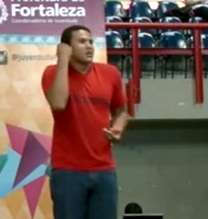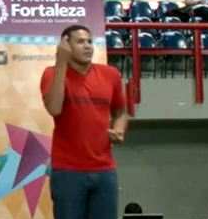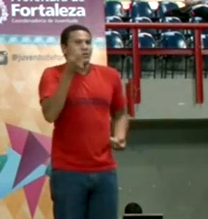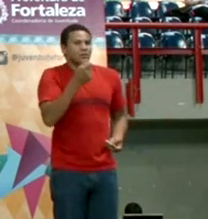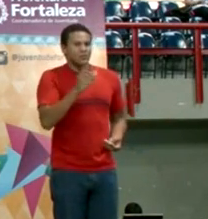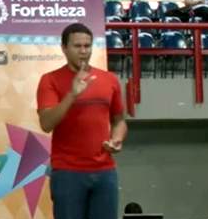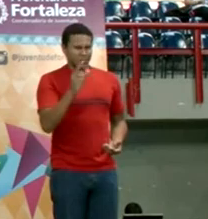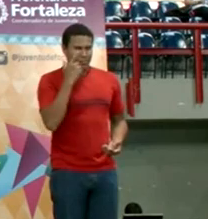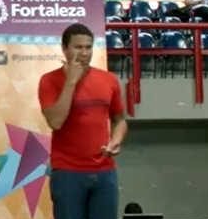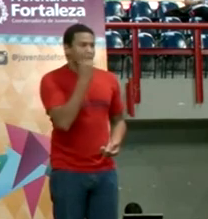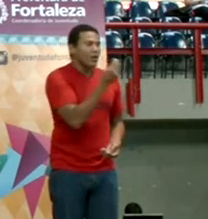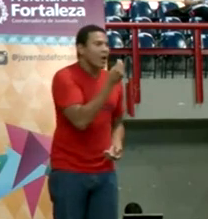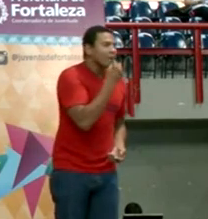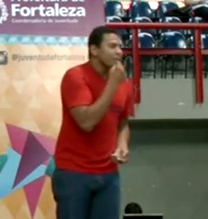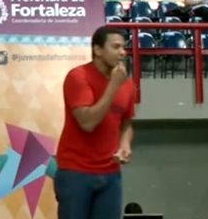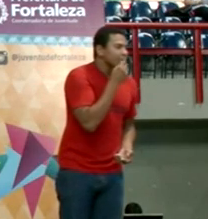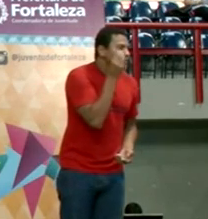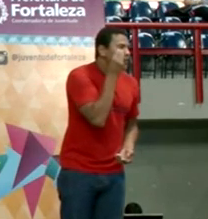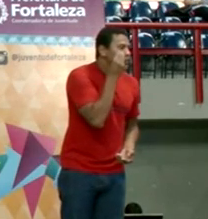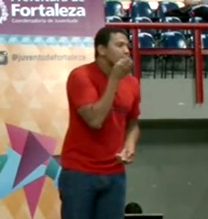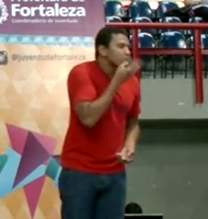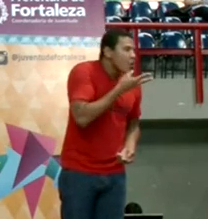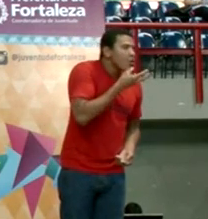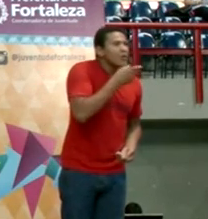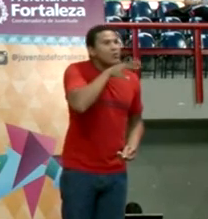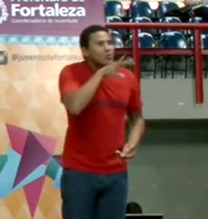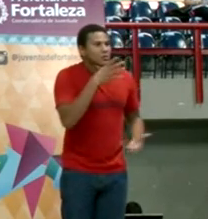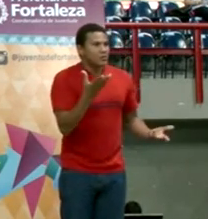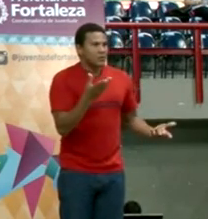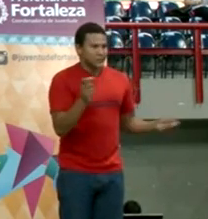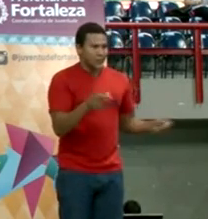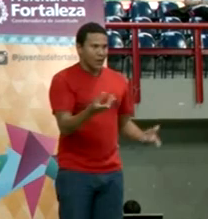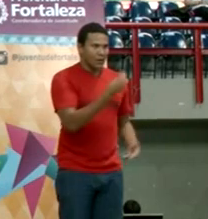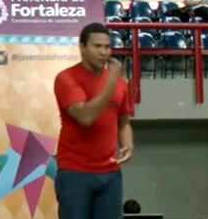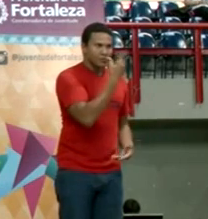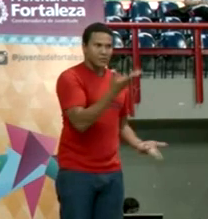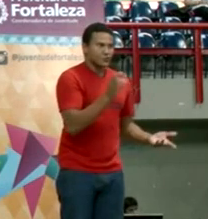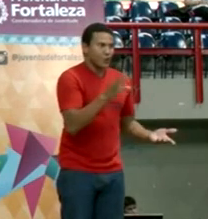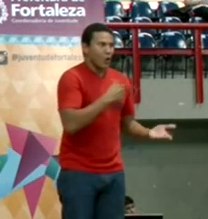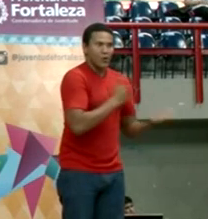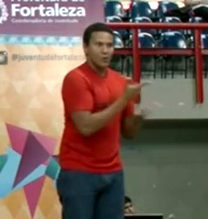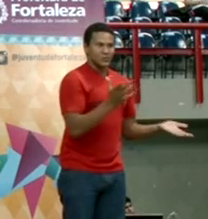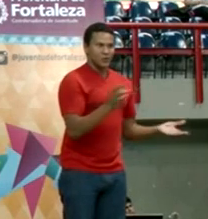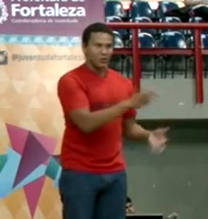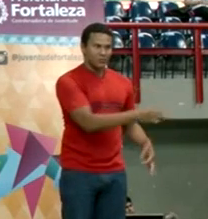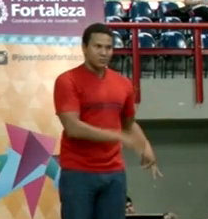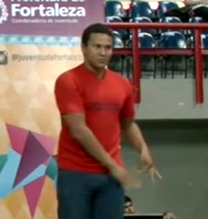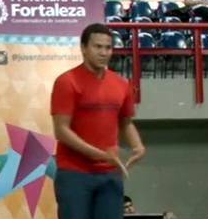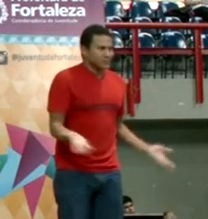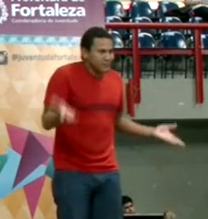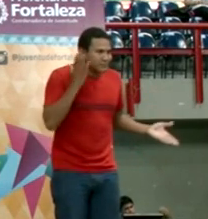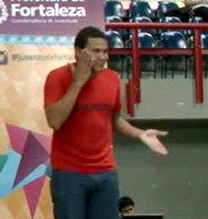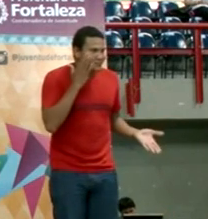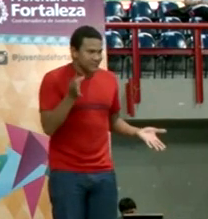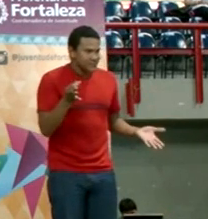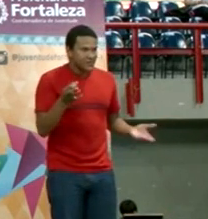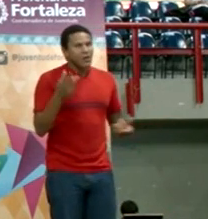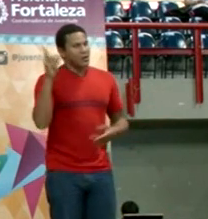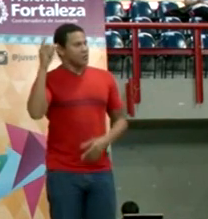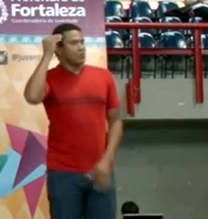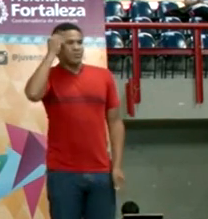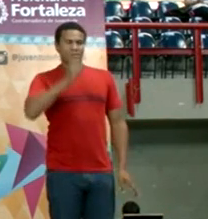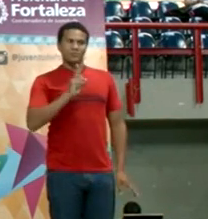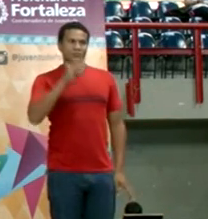Como é que ele ia dizer, deixa eu só provar se está bom? Se está forte, se bota mais uma coisinha. O bichinho não tem culpa não. É a única coisa que o bichinho